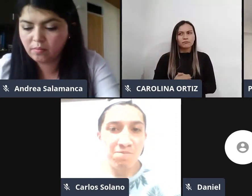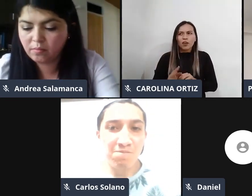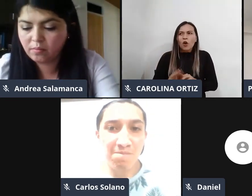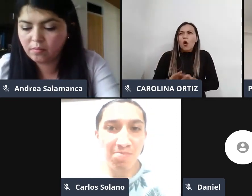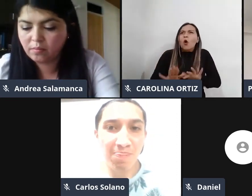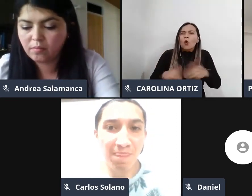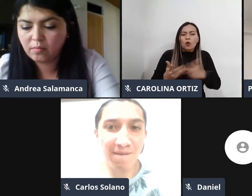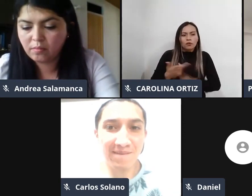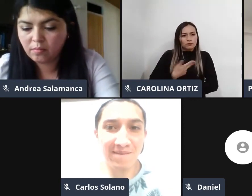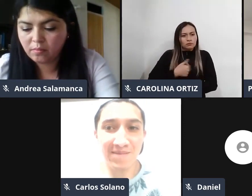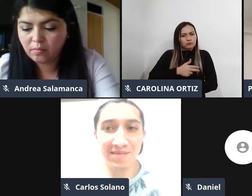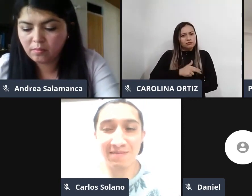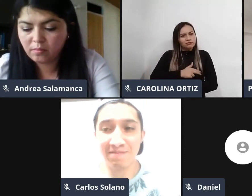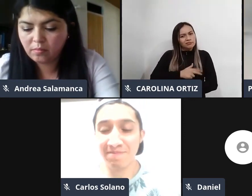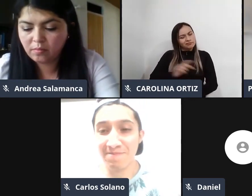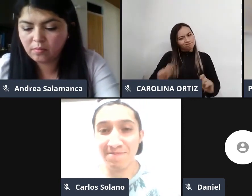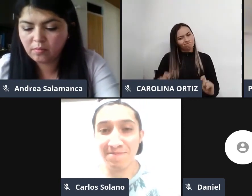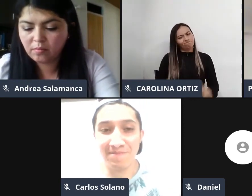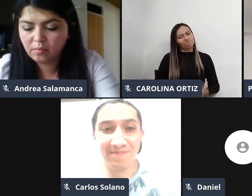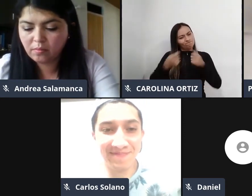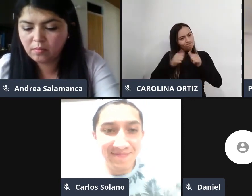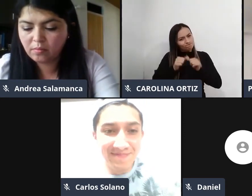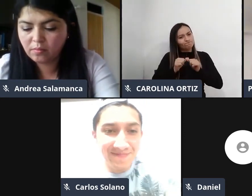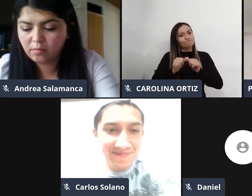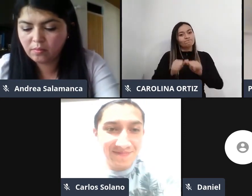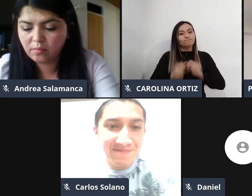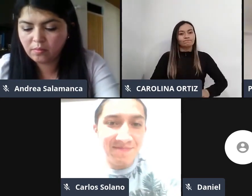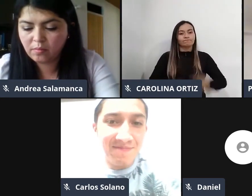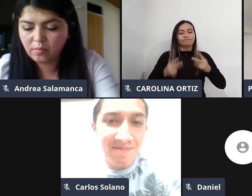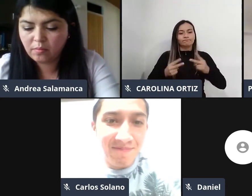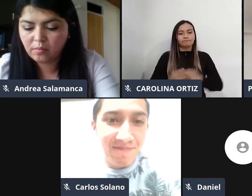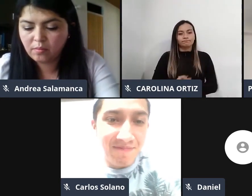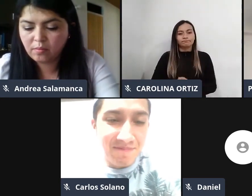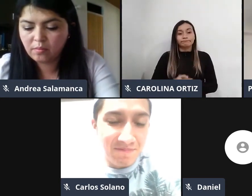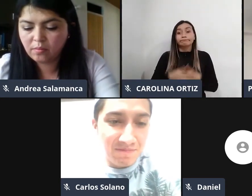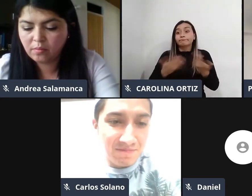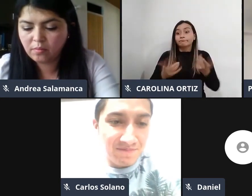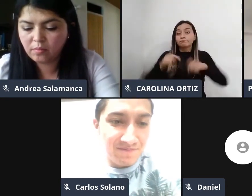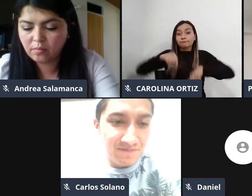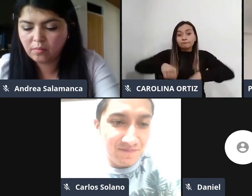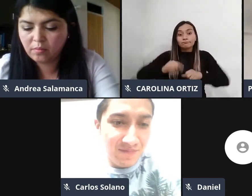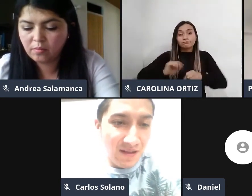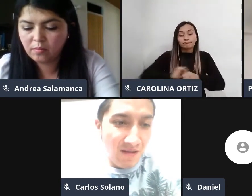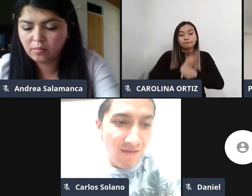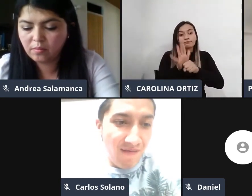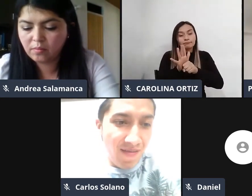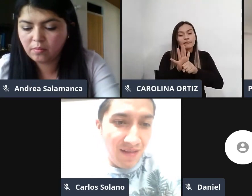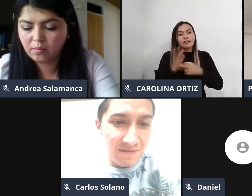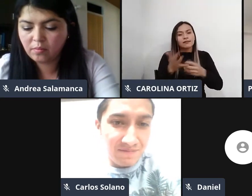sobrevivencia. Esta pandemia revela con agudeza,